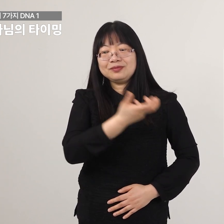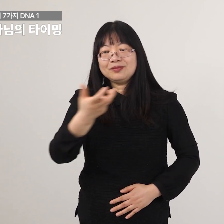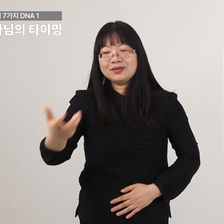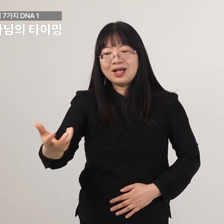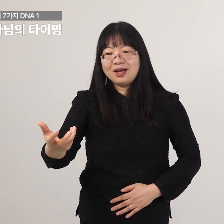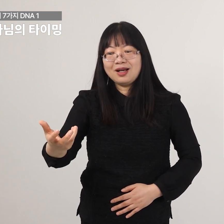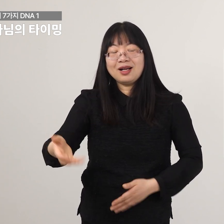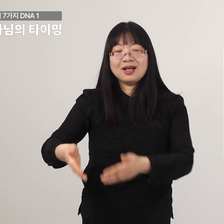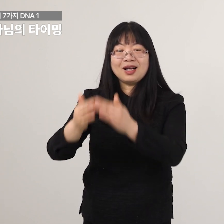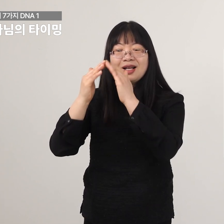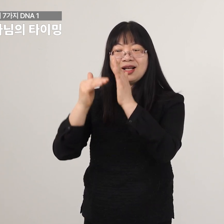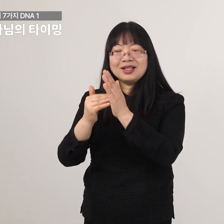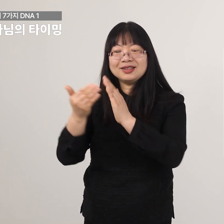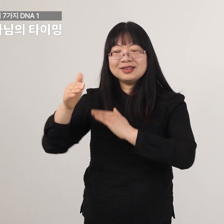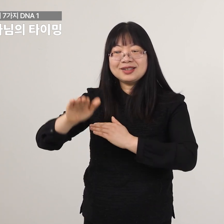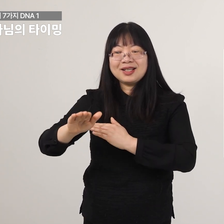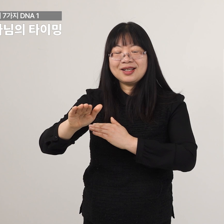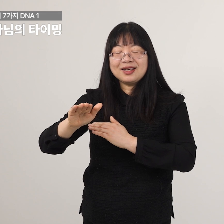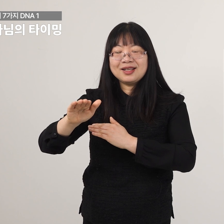텐트를 치는데 거기가 어디입니까?